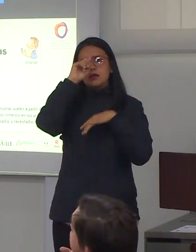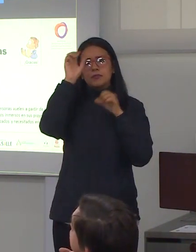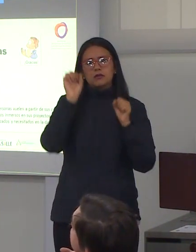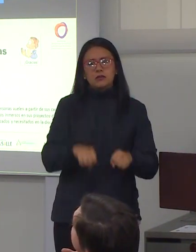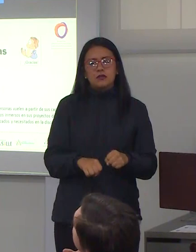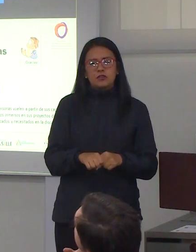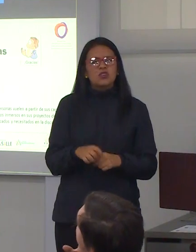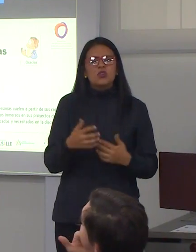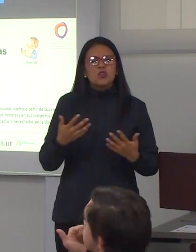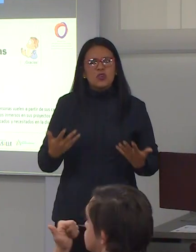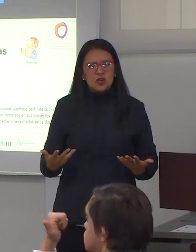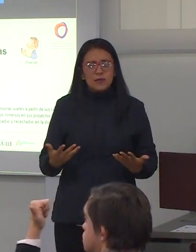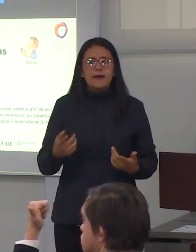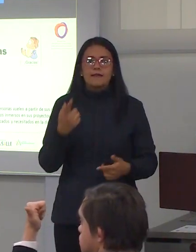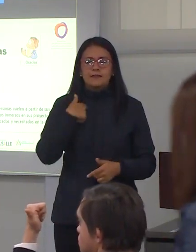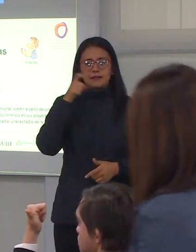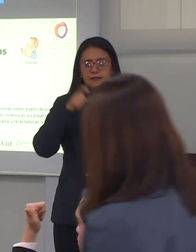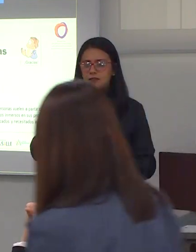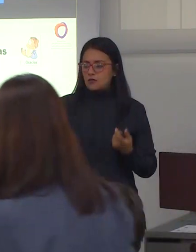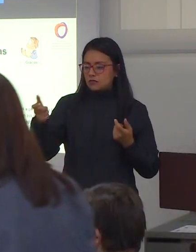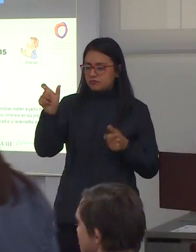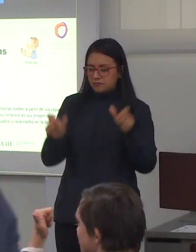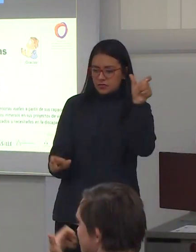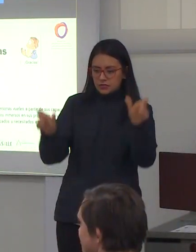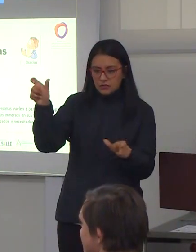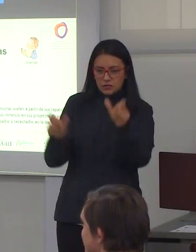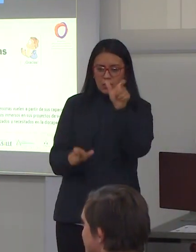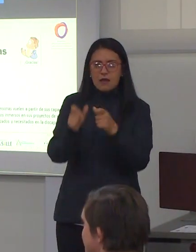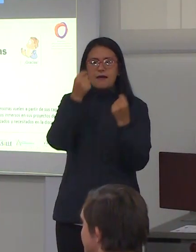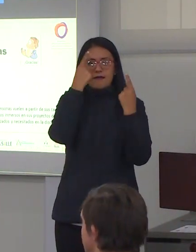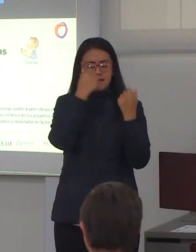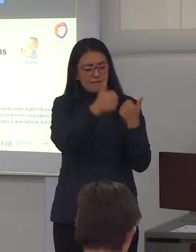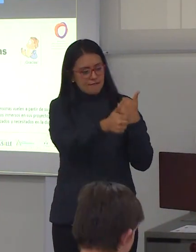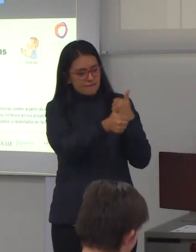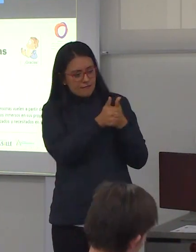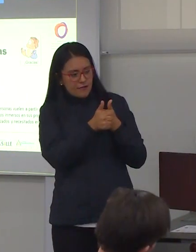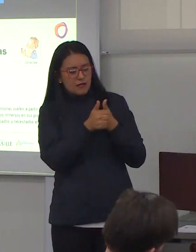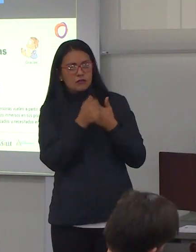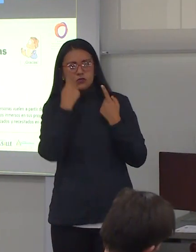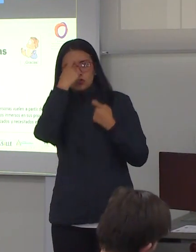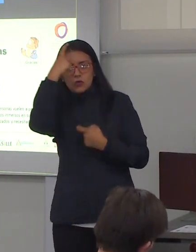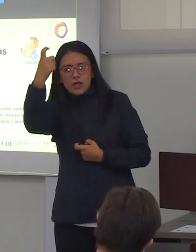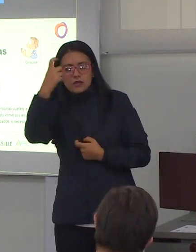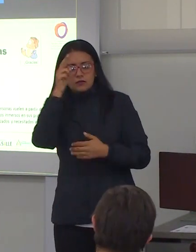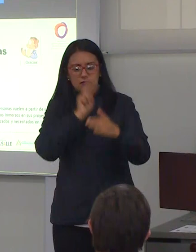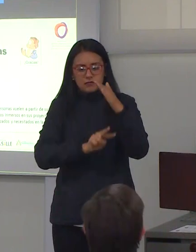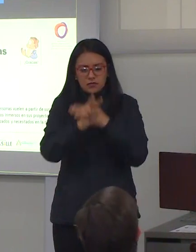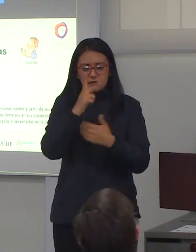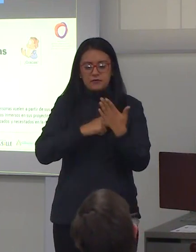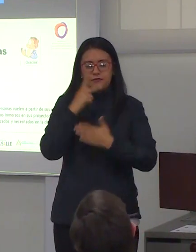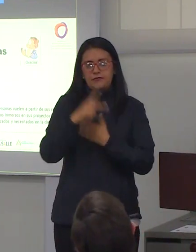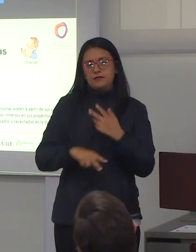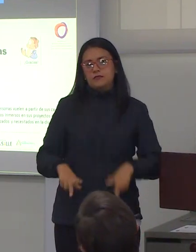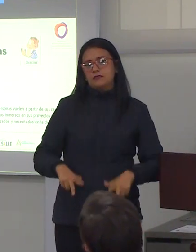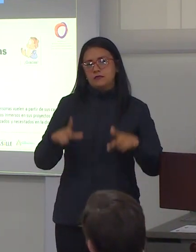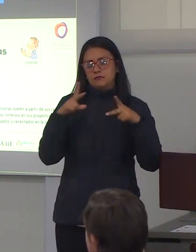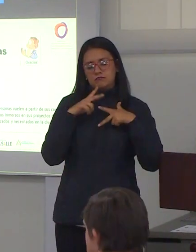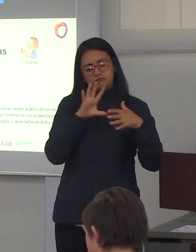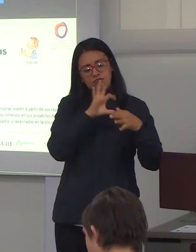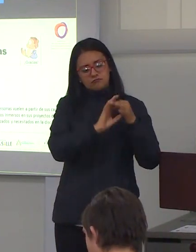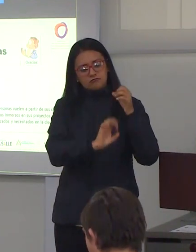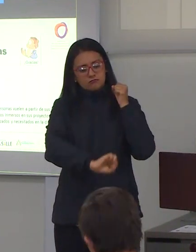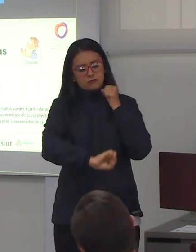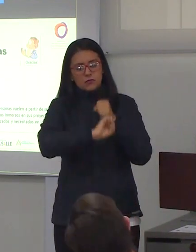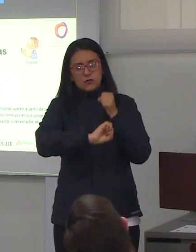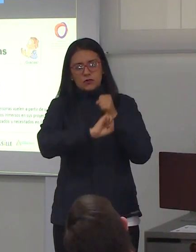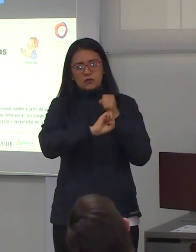solo necesitamos mediadores que comprendan sueños inmersos en sus proyectos de vida y contribuir